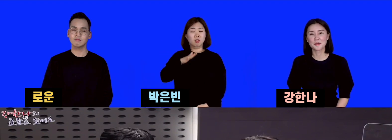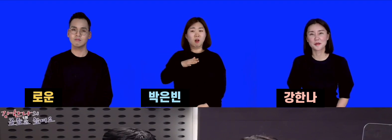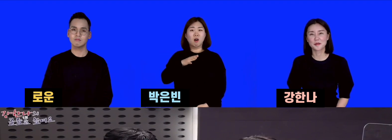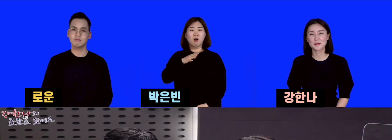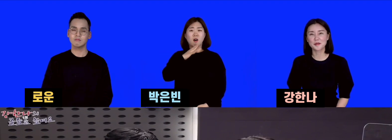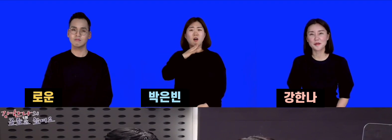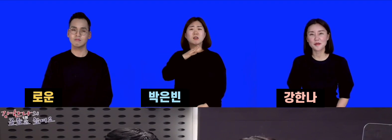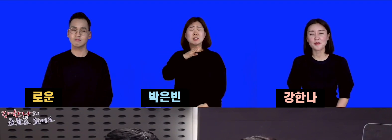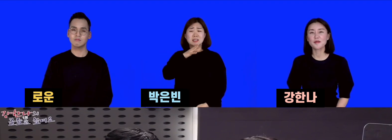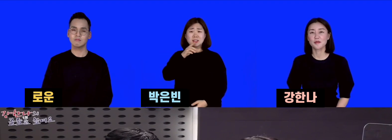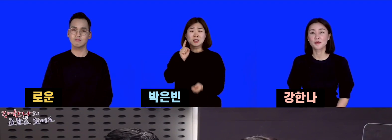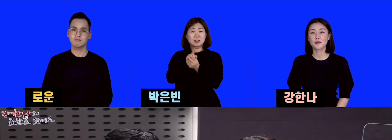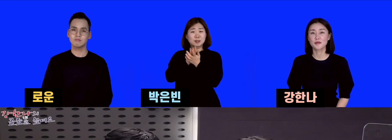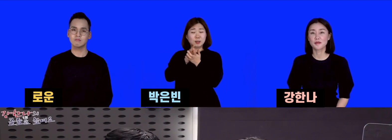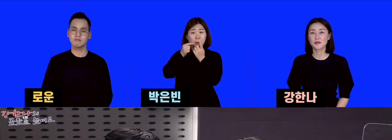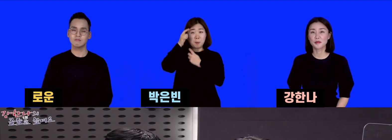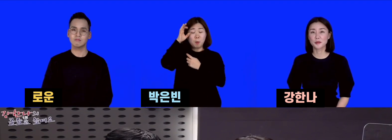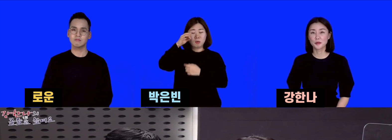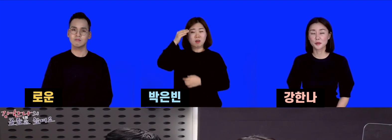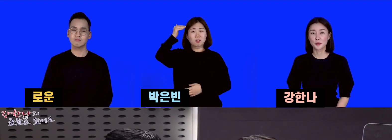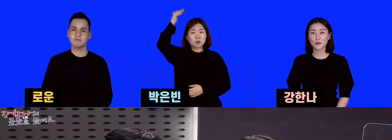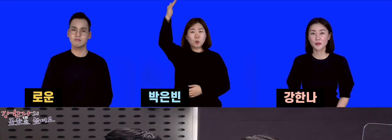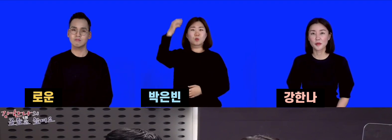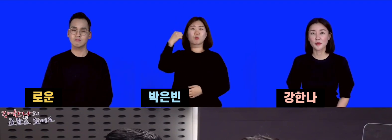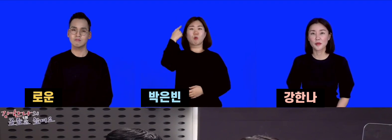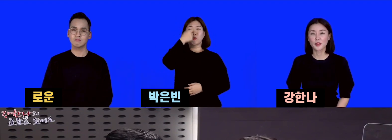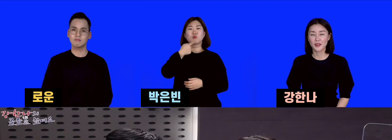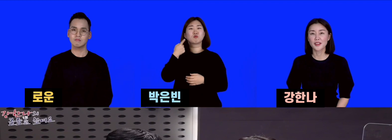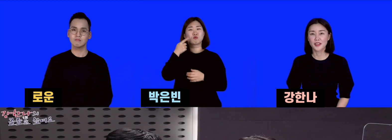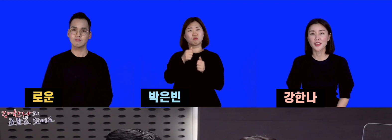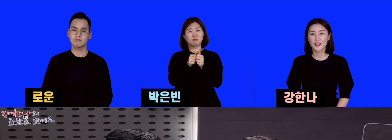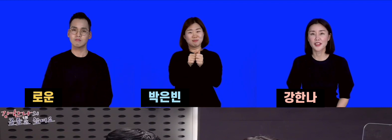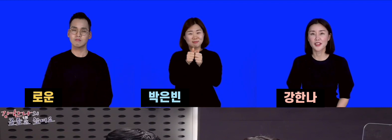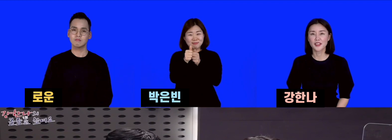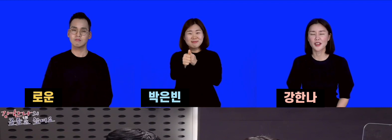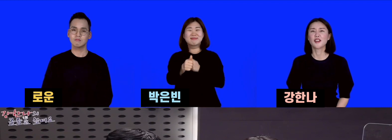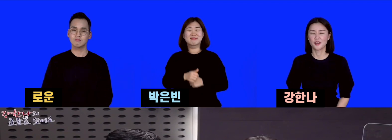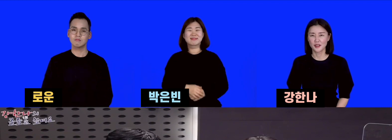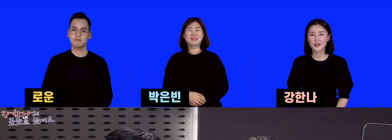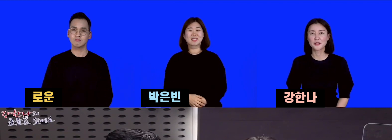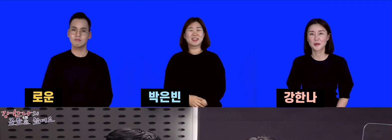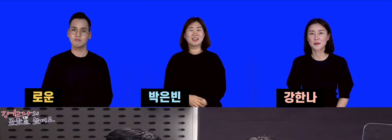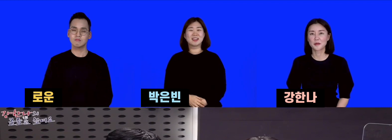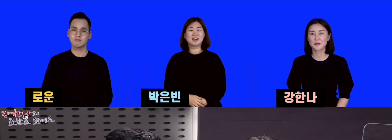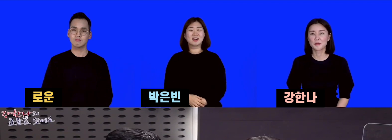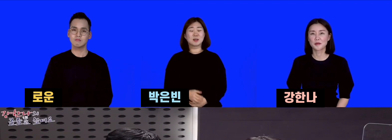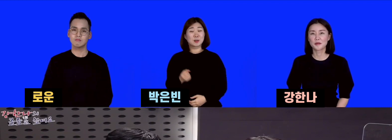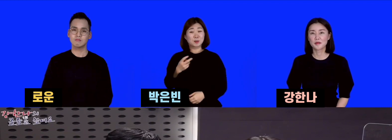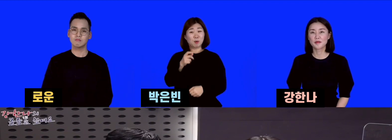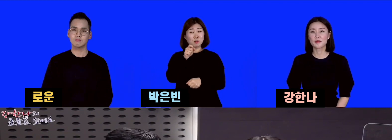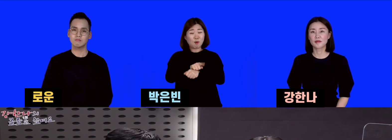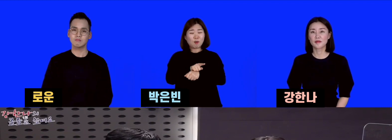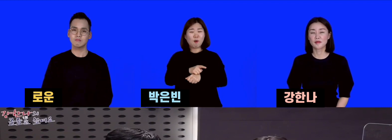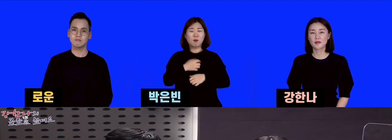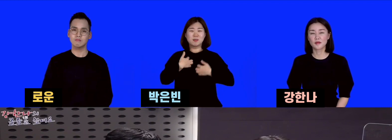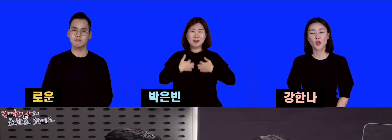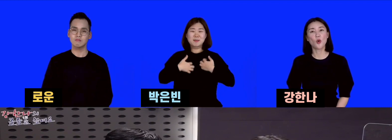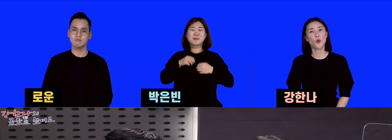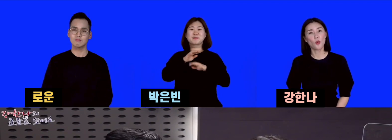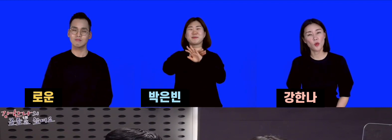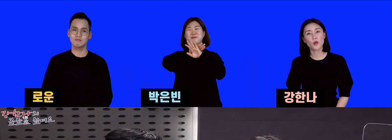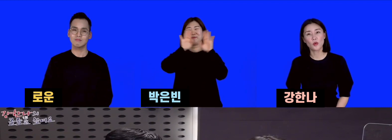진짜 키 크다 그리고 또 얼굴도 예상했던 대로 너무 그냥 잘생겼고 그래서 근데 또 성격이 굉장히